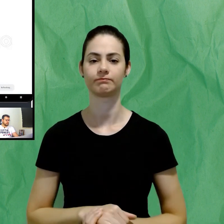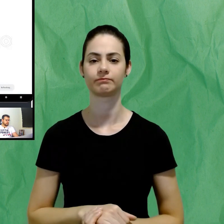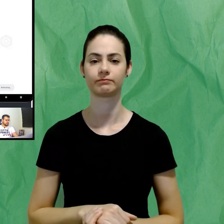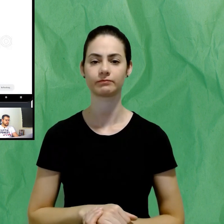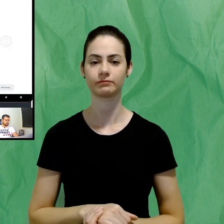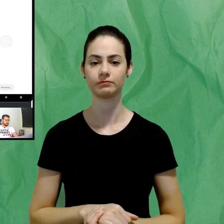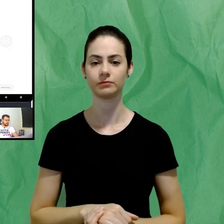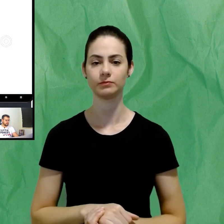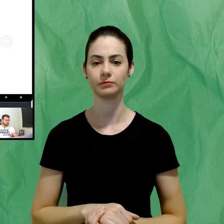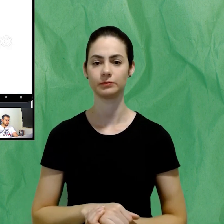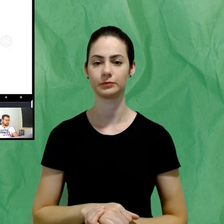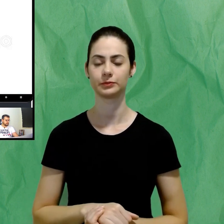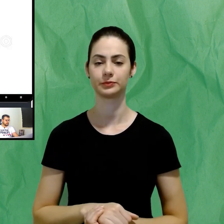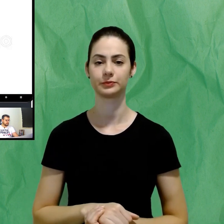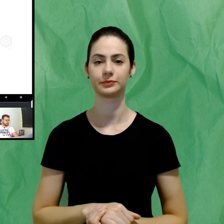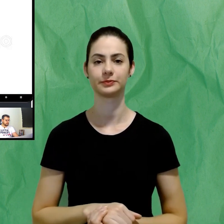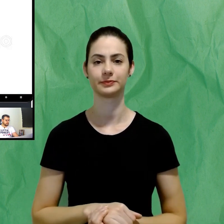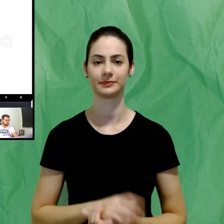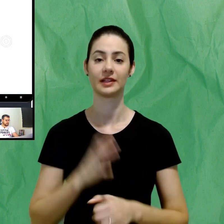Então eu vou salvar aqui.